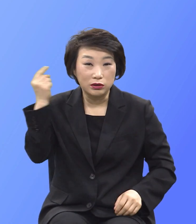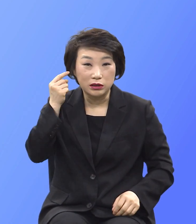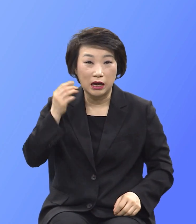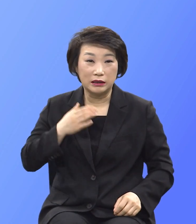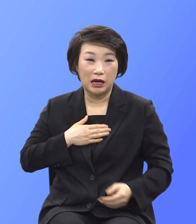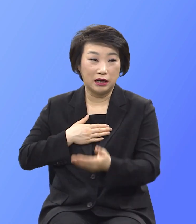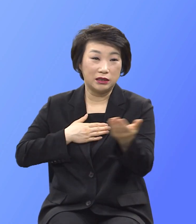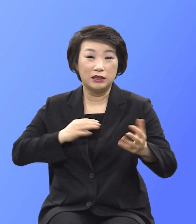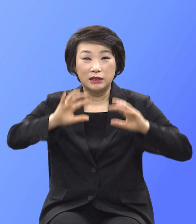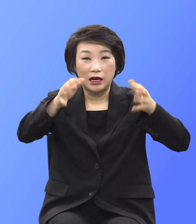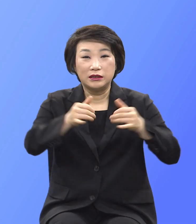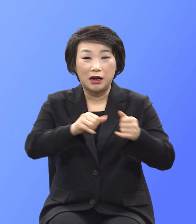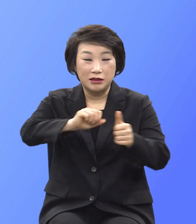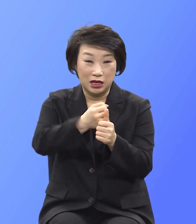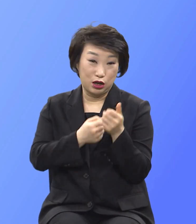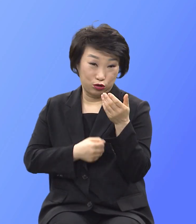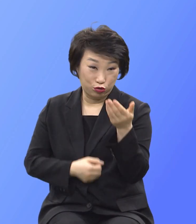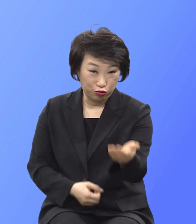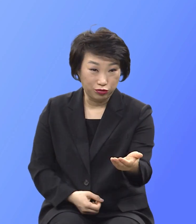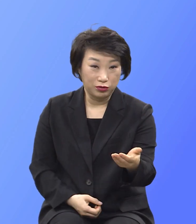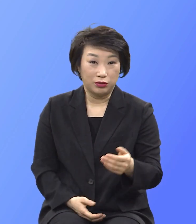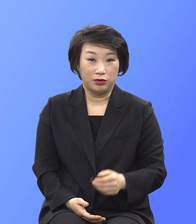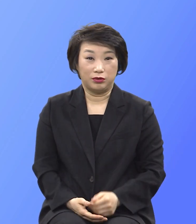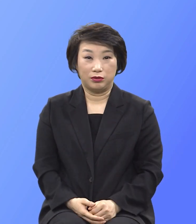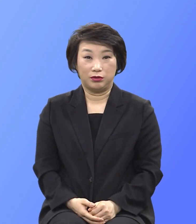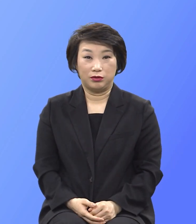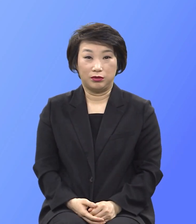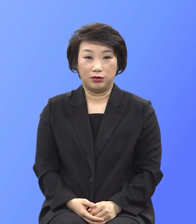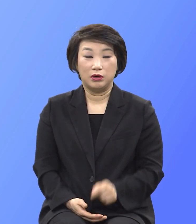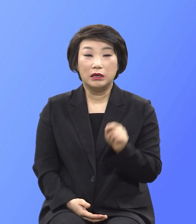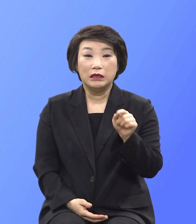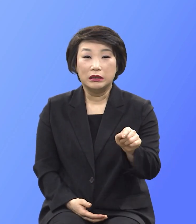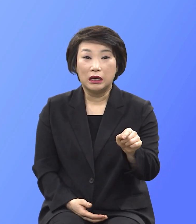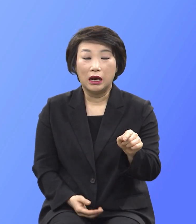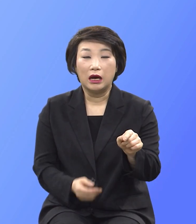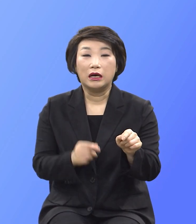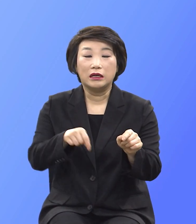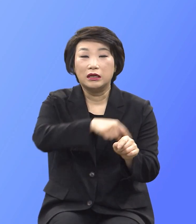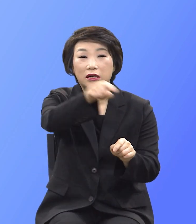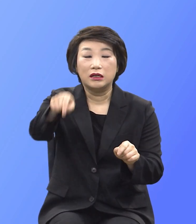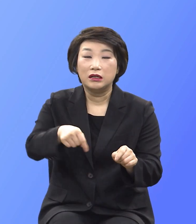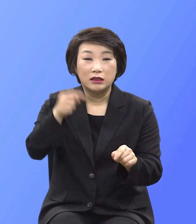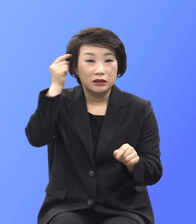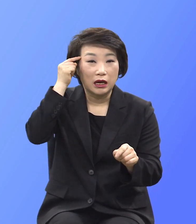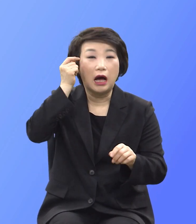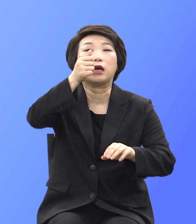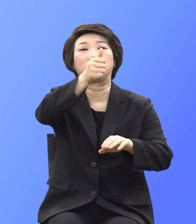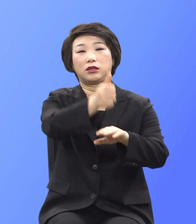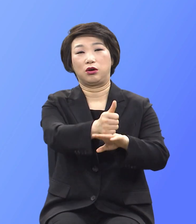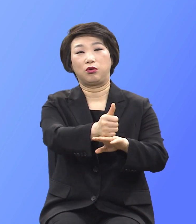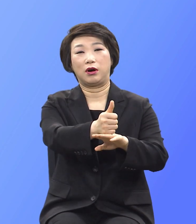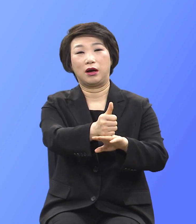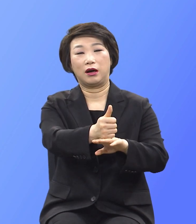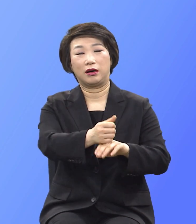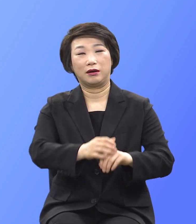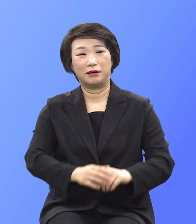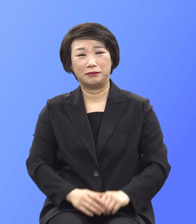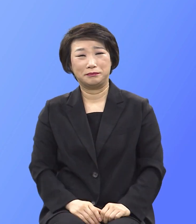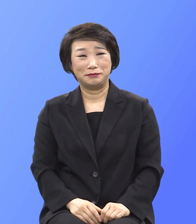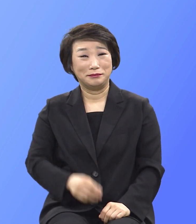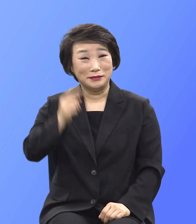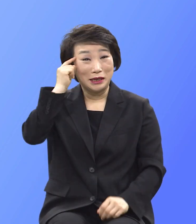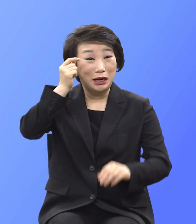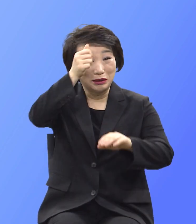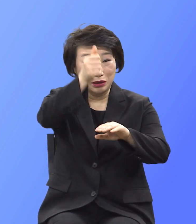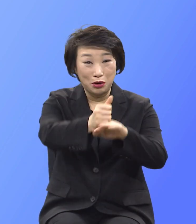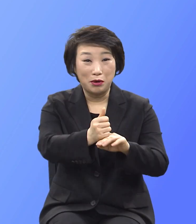내가 이 백성에게 재앙을 내리리니 이것이 그들의 생각의 결과다고요.